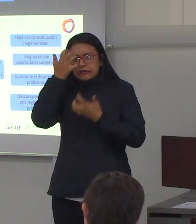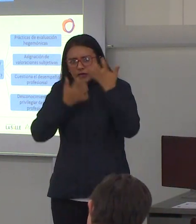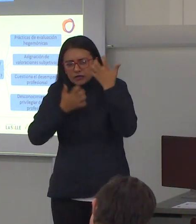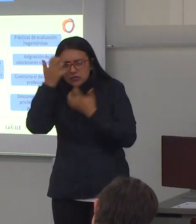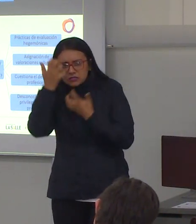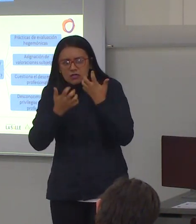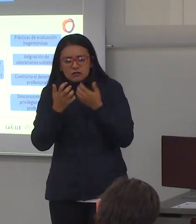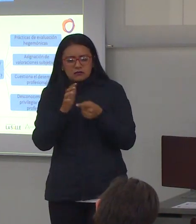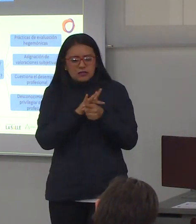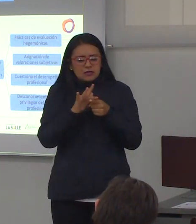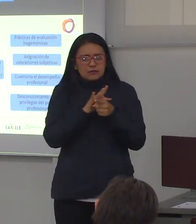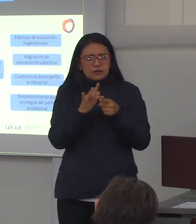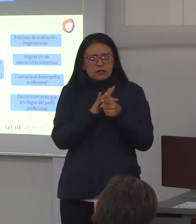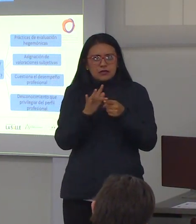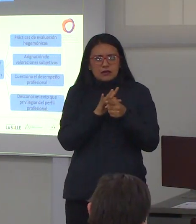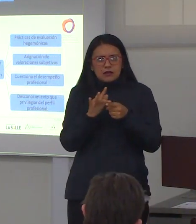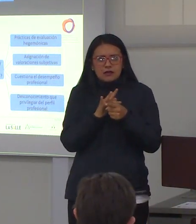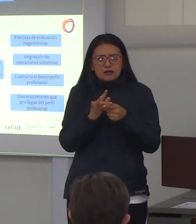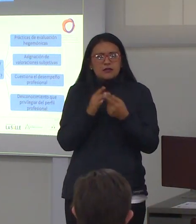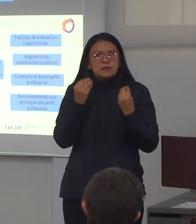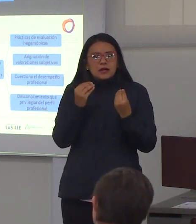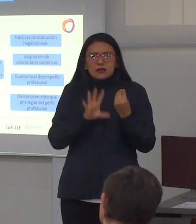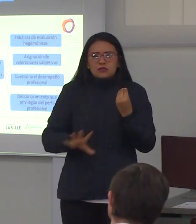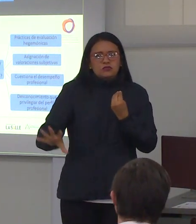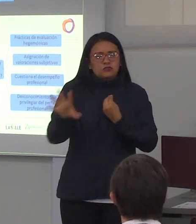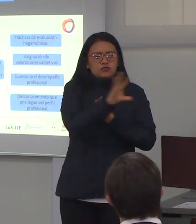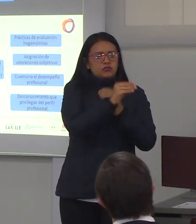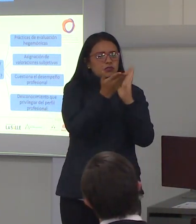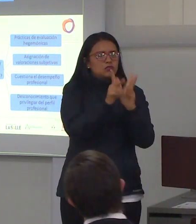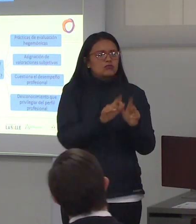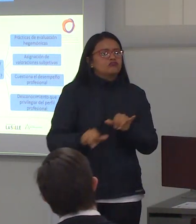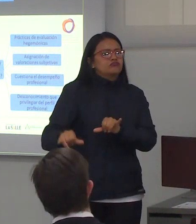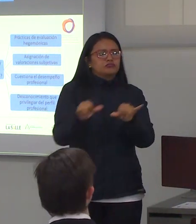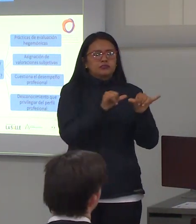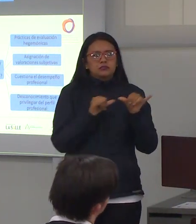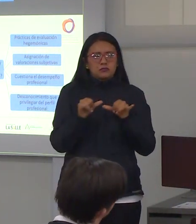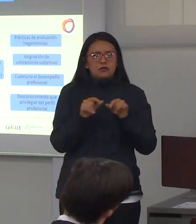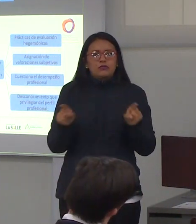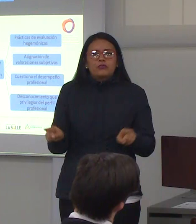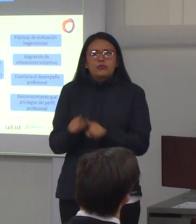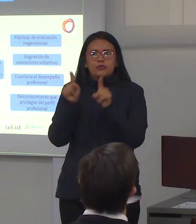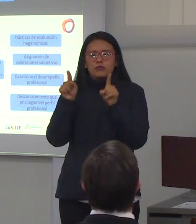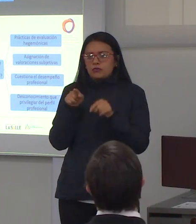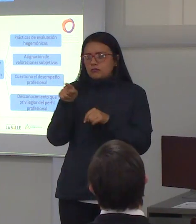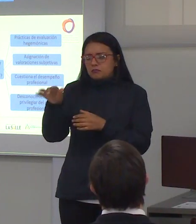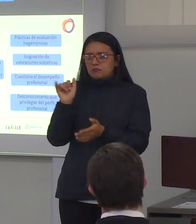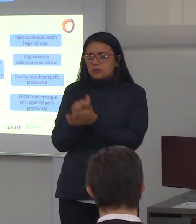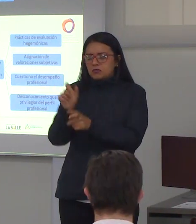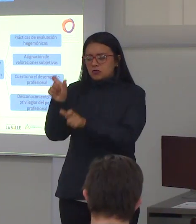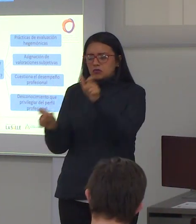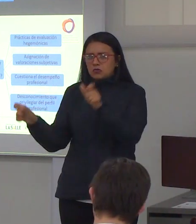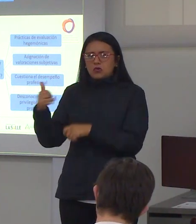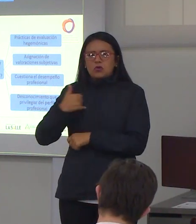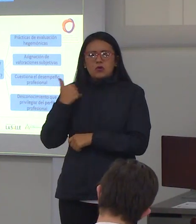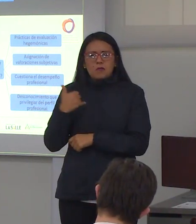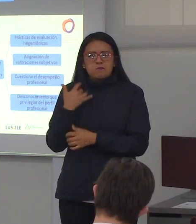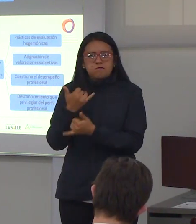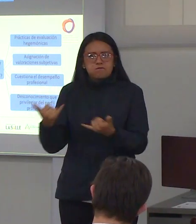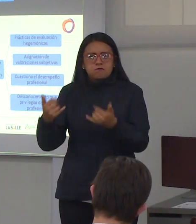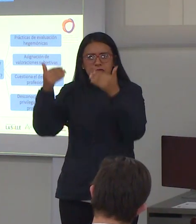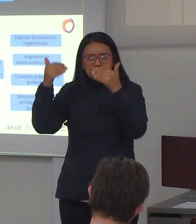que se aplicaba absolutamente para todos los estudiantes igual para los, digamos, los chicos que presentan